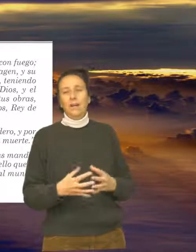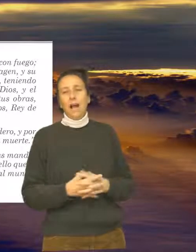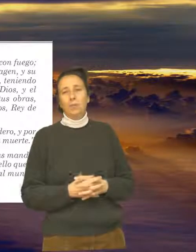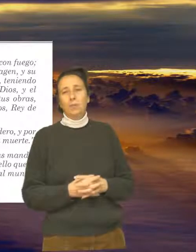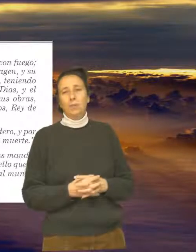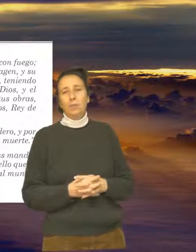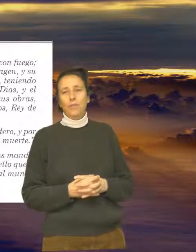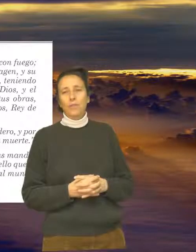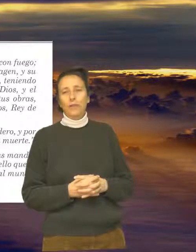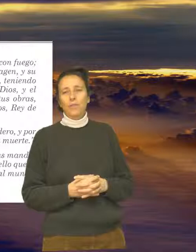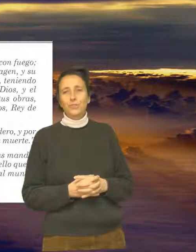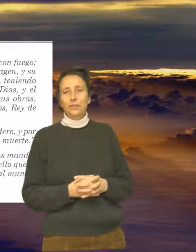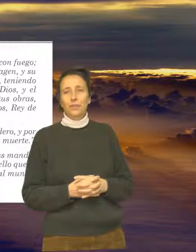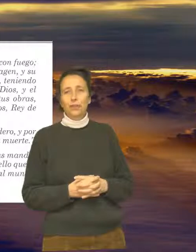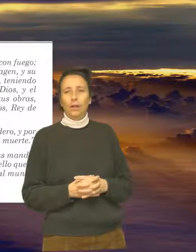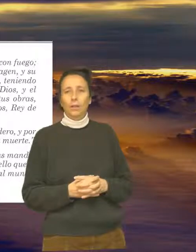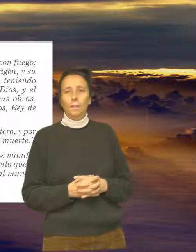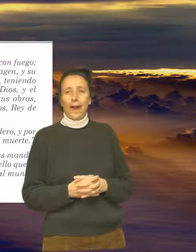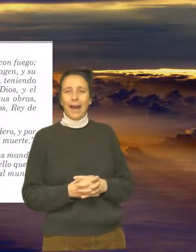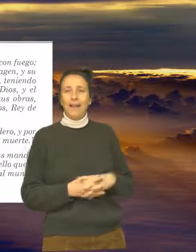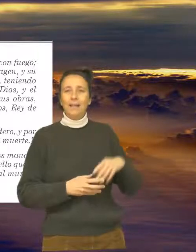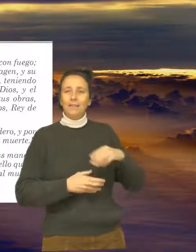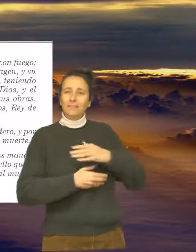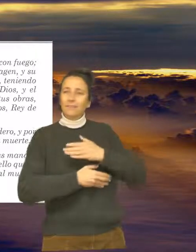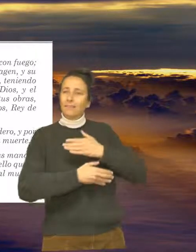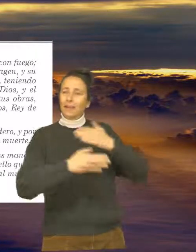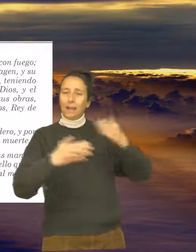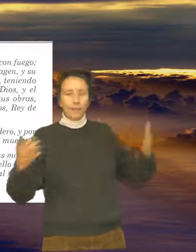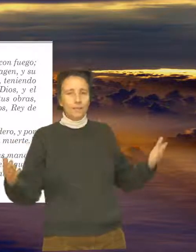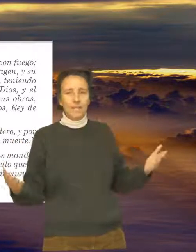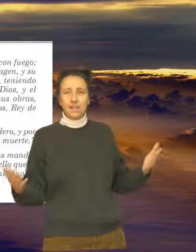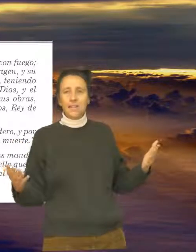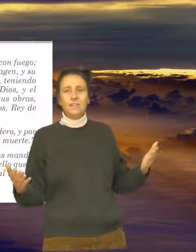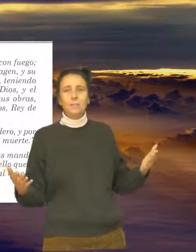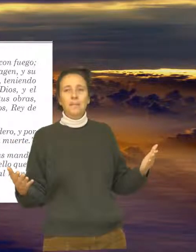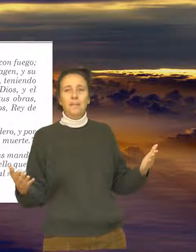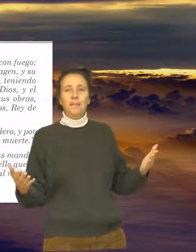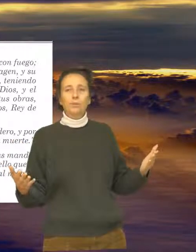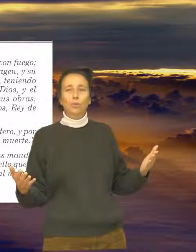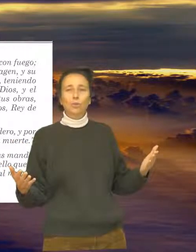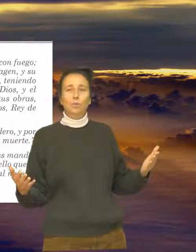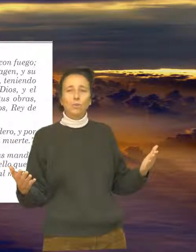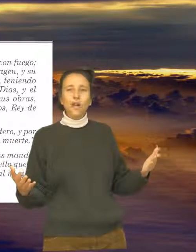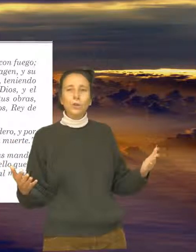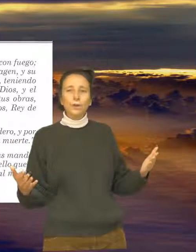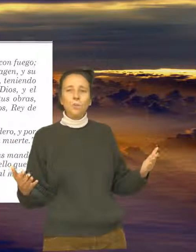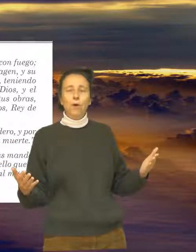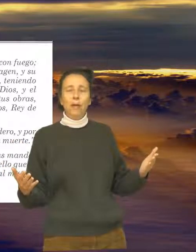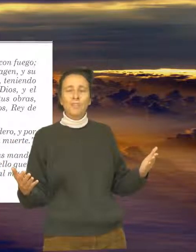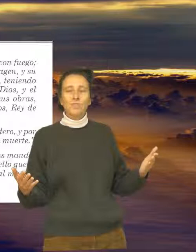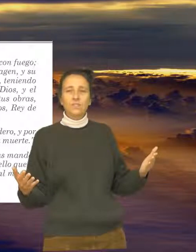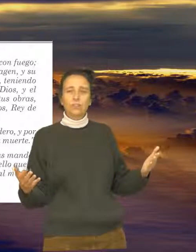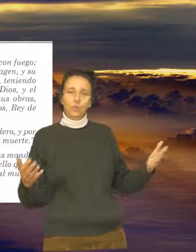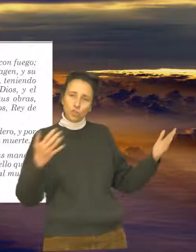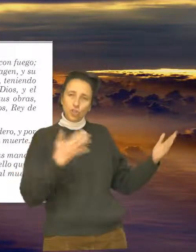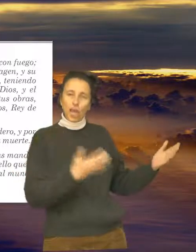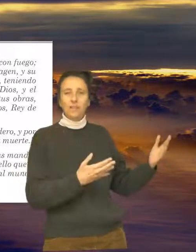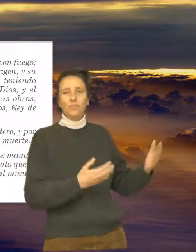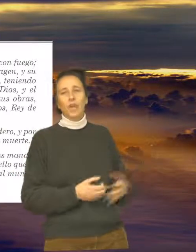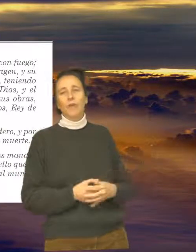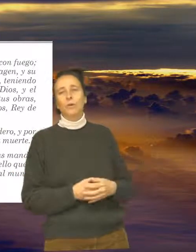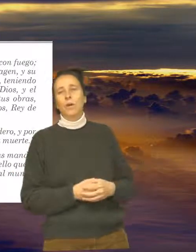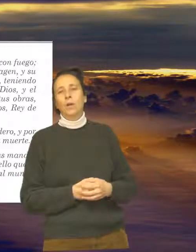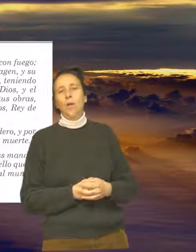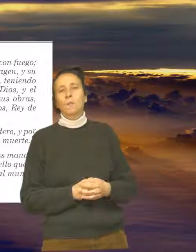poder al pueblo de Dios para llevar este mensaje a todo el mundo de acuerdo a Apocalipsis 18,